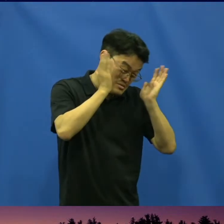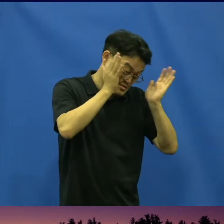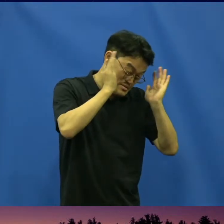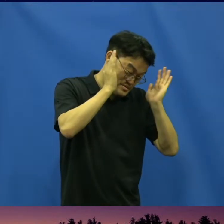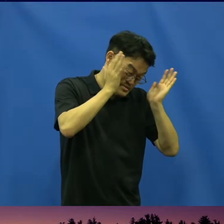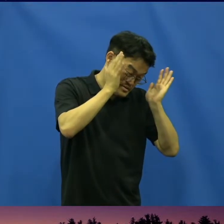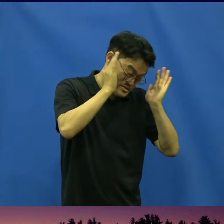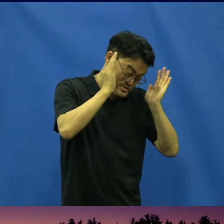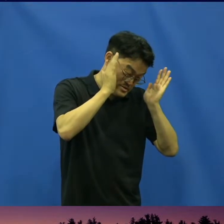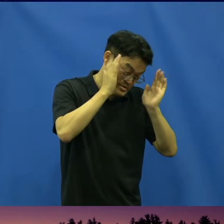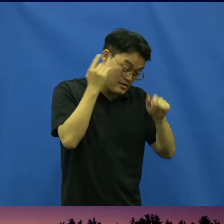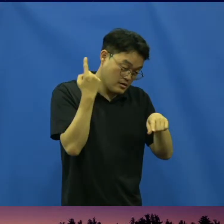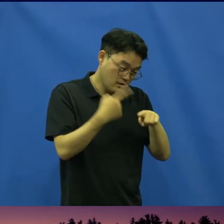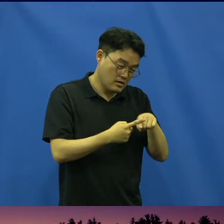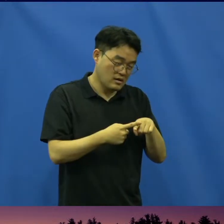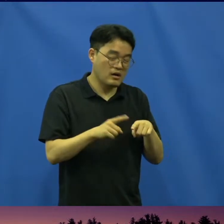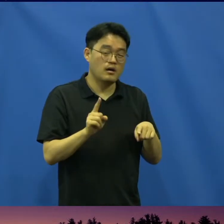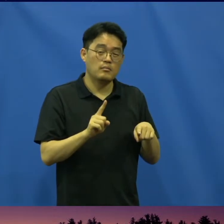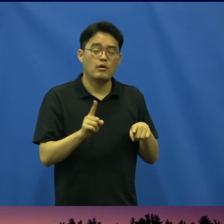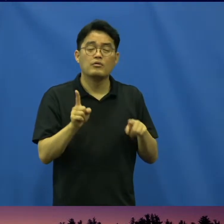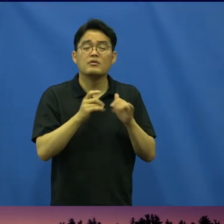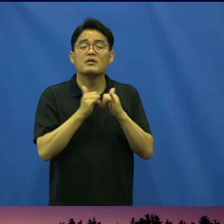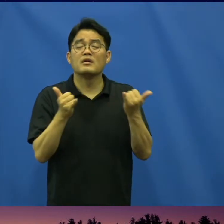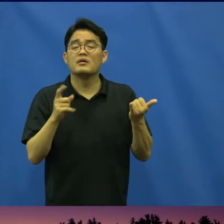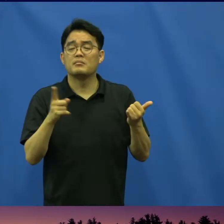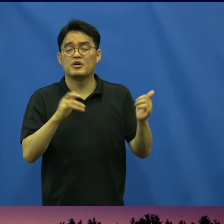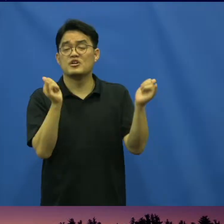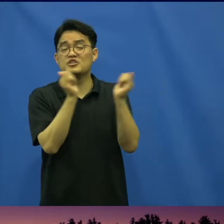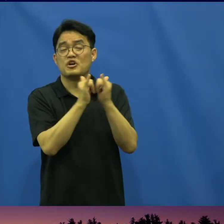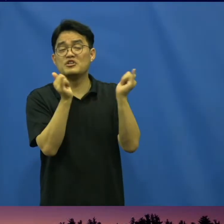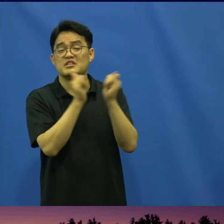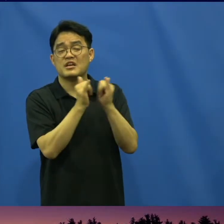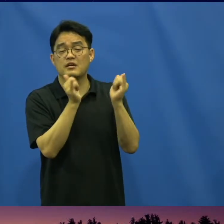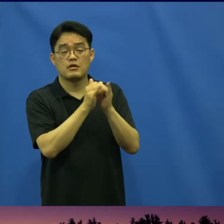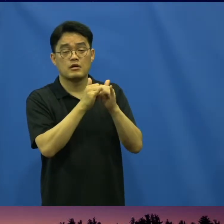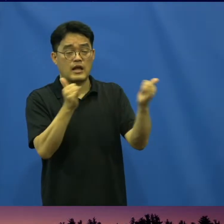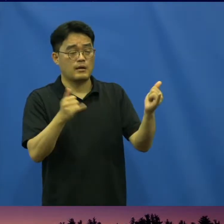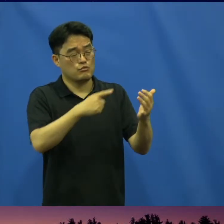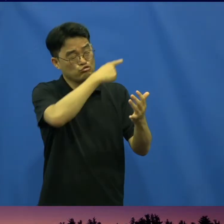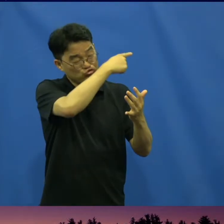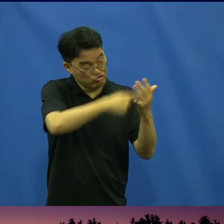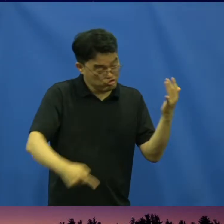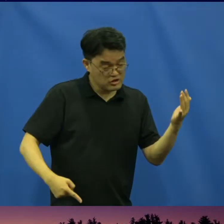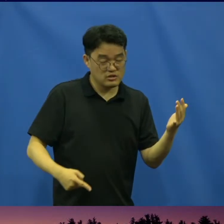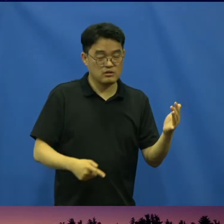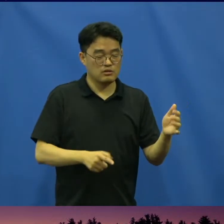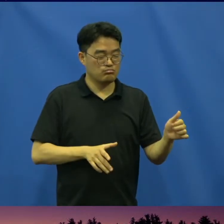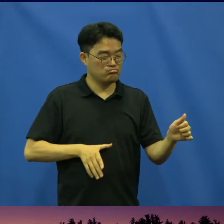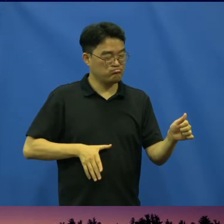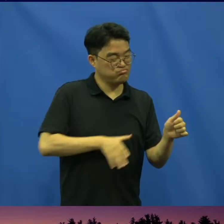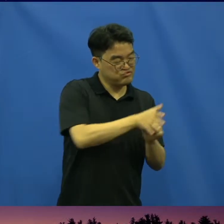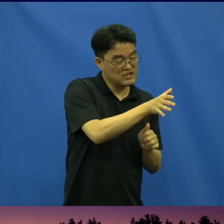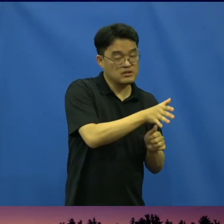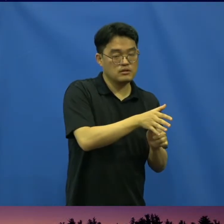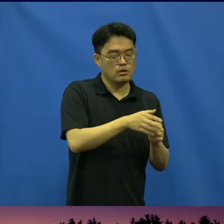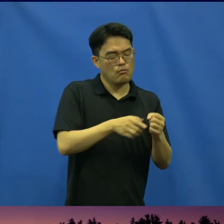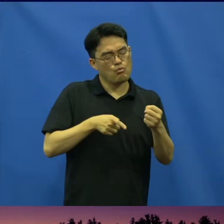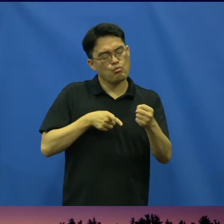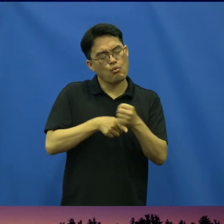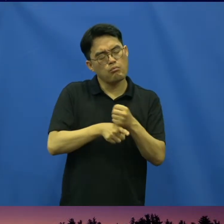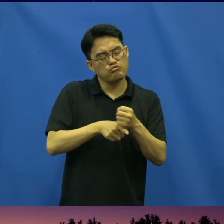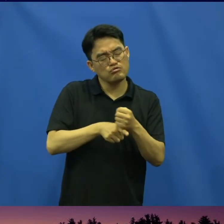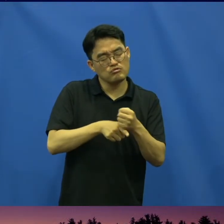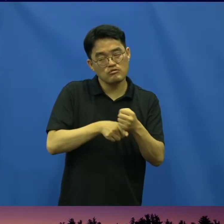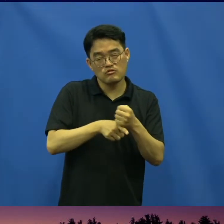그죠? 전쟁 살용 무기 같은 걸 만드는데 일생을 바친 사람들도 있잖아요. 고문 기구를 연구하는 걸